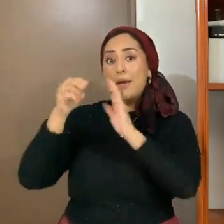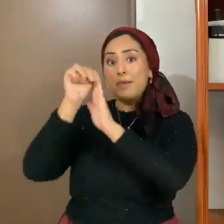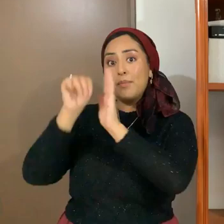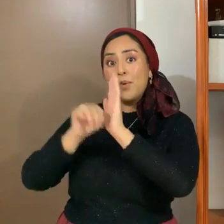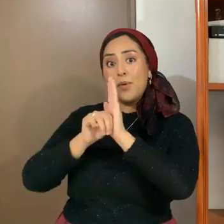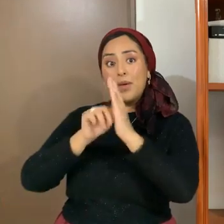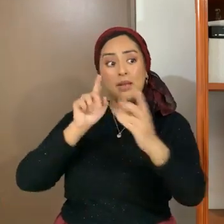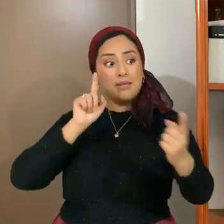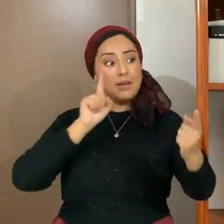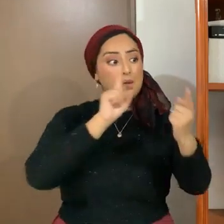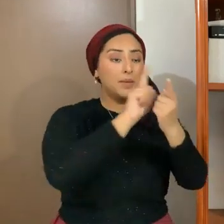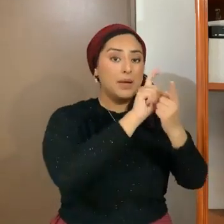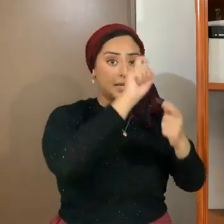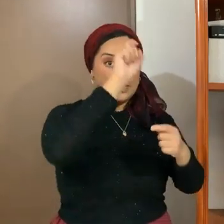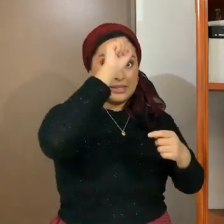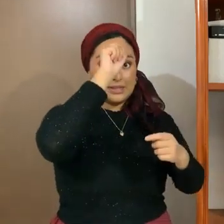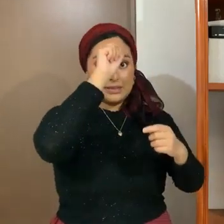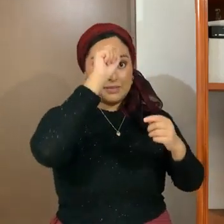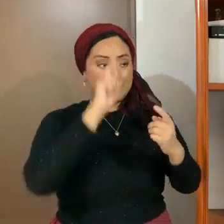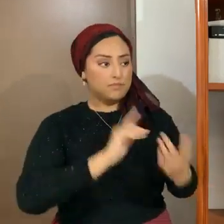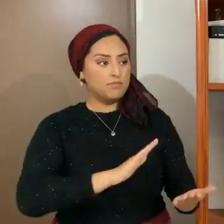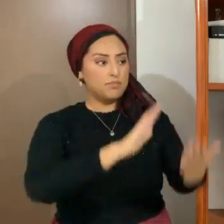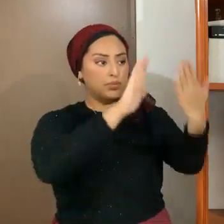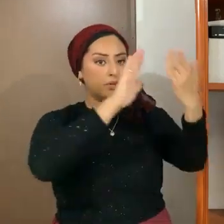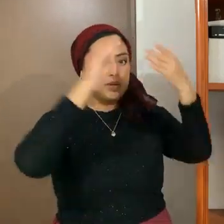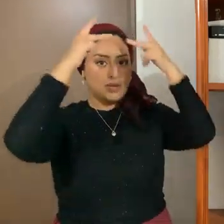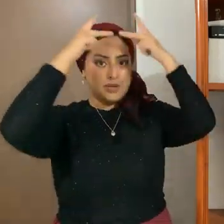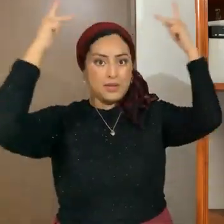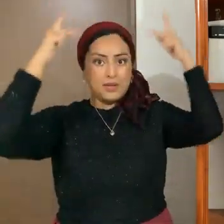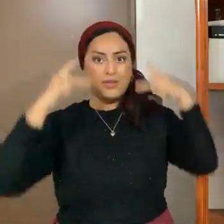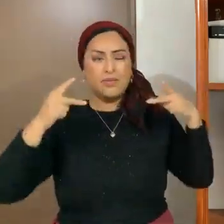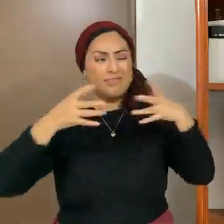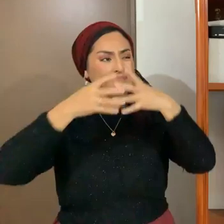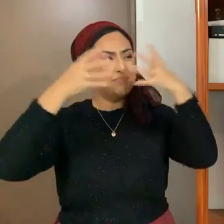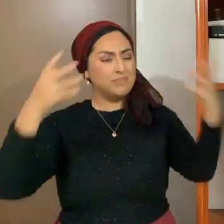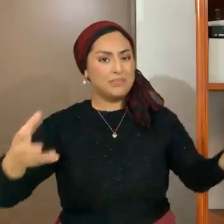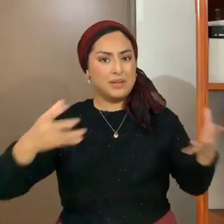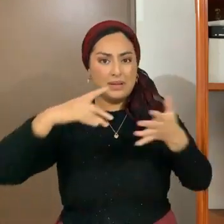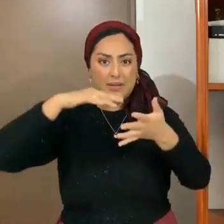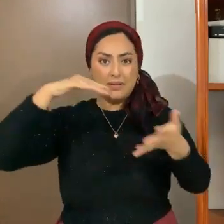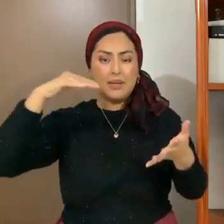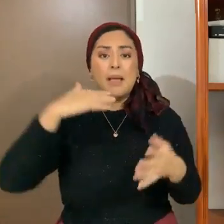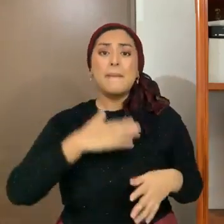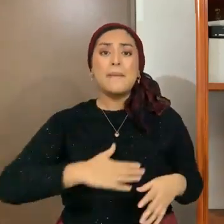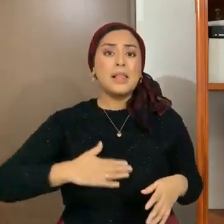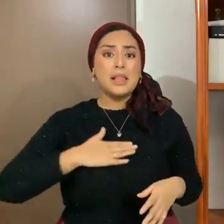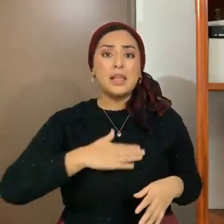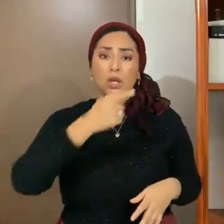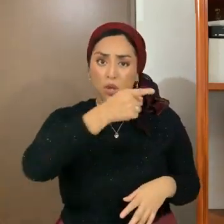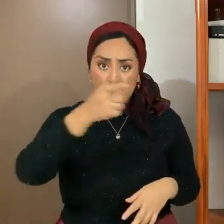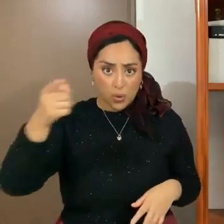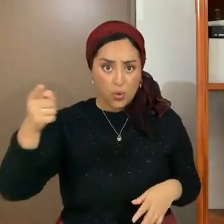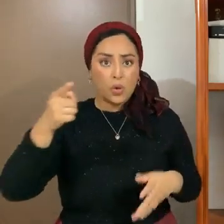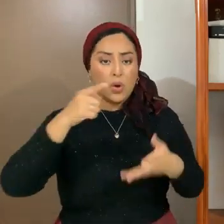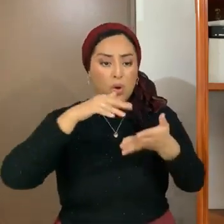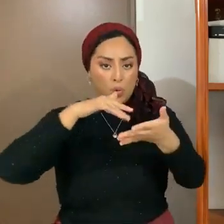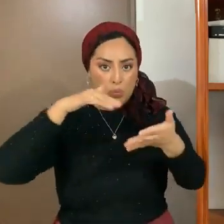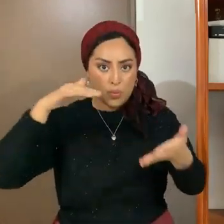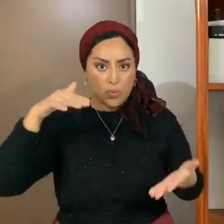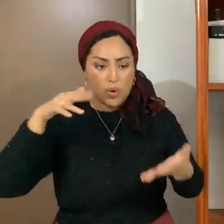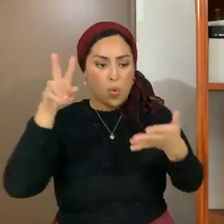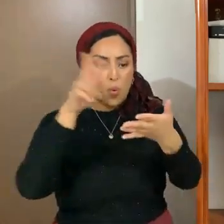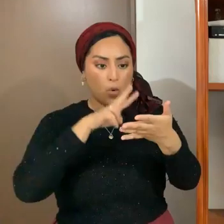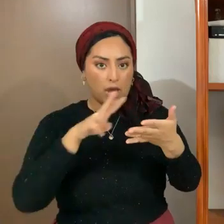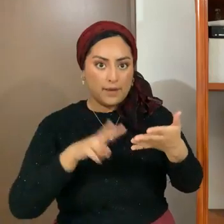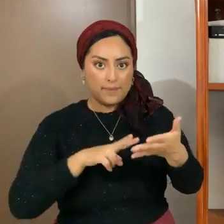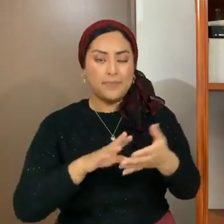y su presentación ante el faraón, etc. Hay mucha enseñanza muy hermosa. Por favor, repasen las parashot.